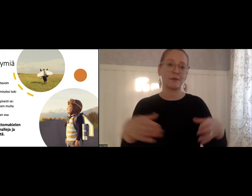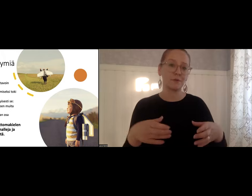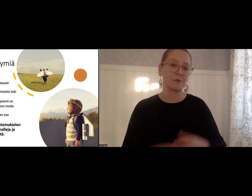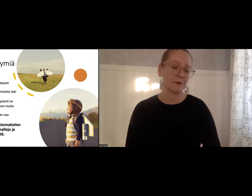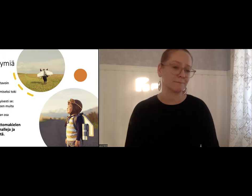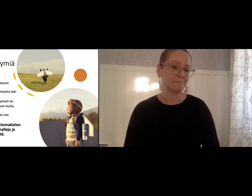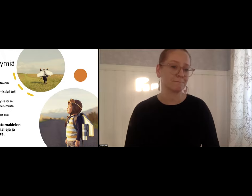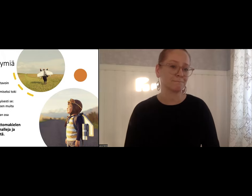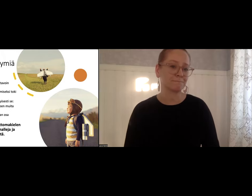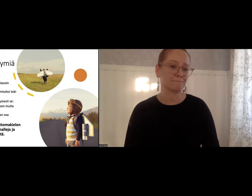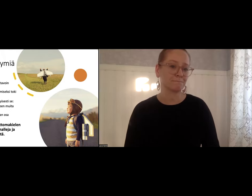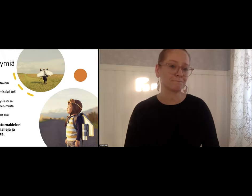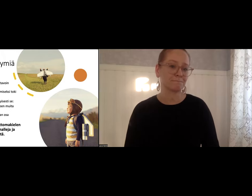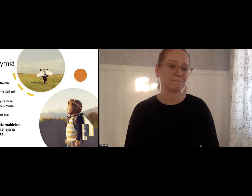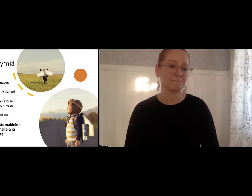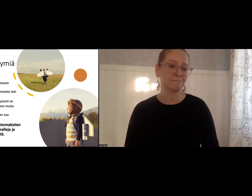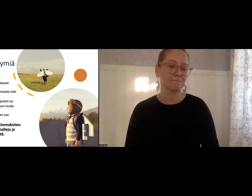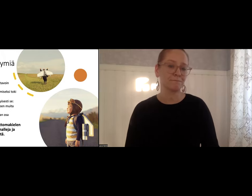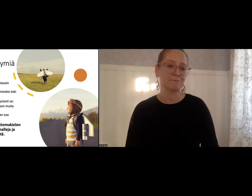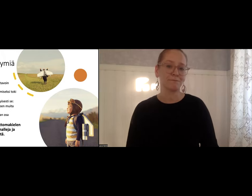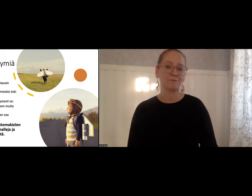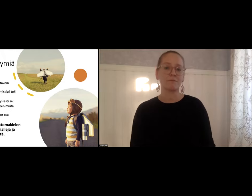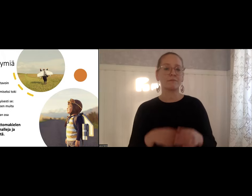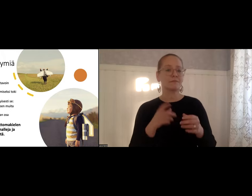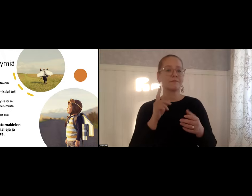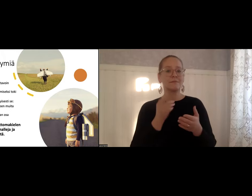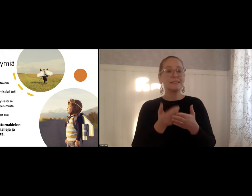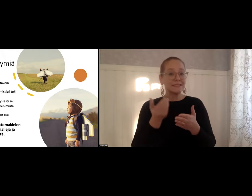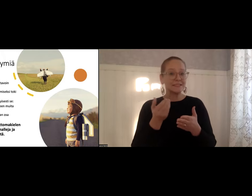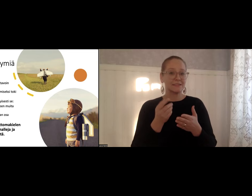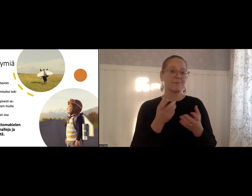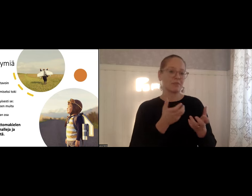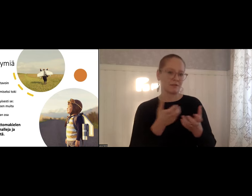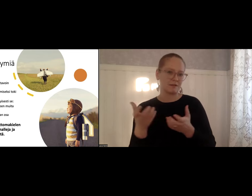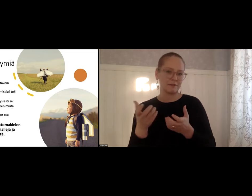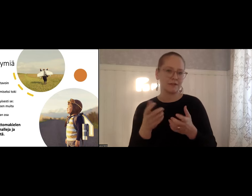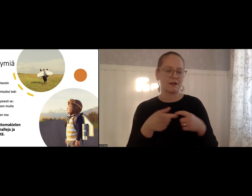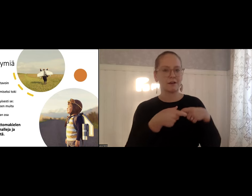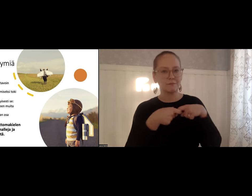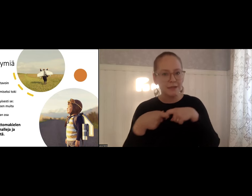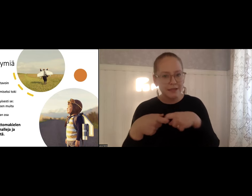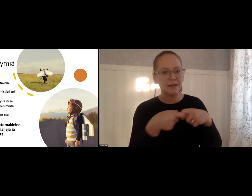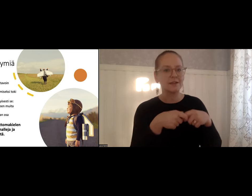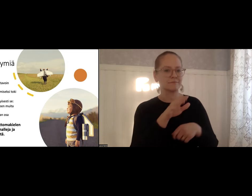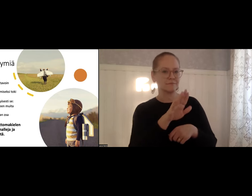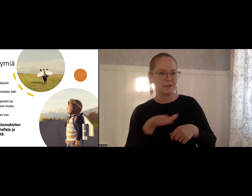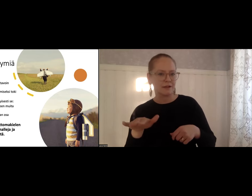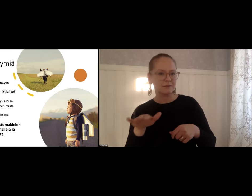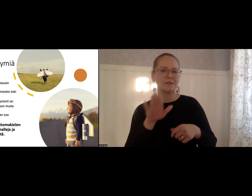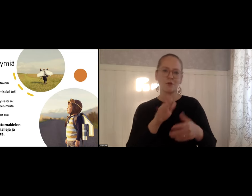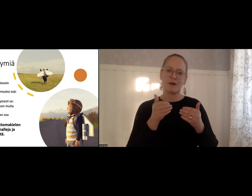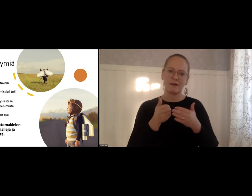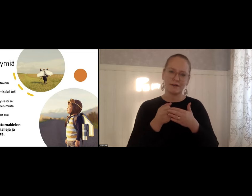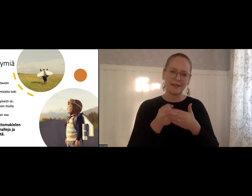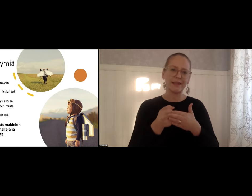ja niin, että perheille tulee sellainen aito kokemus, että me olemme mukana tässä hommassa ja mukana yhteisössä. Eli tämä on sellainen,